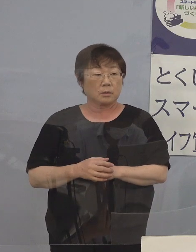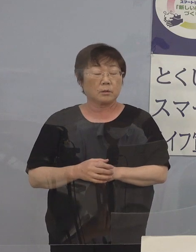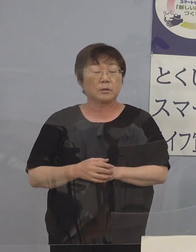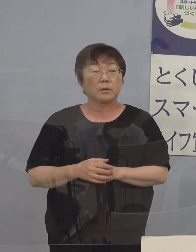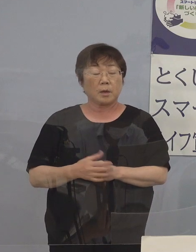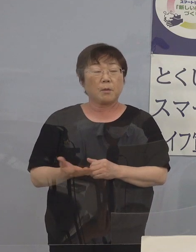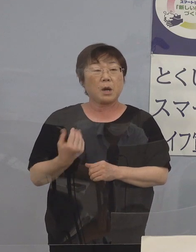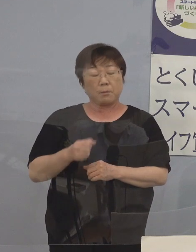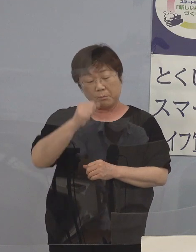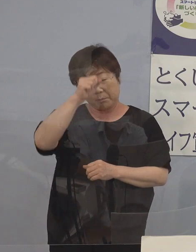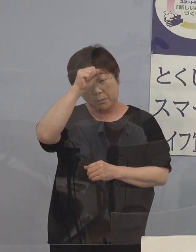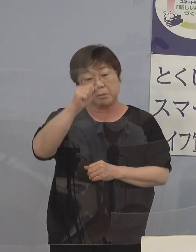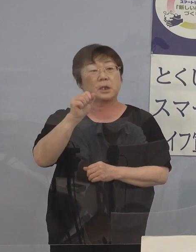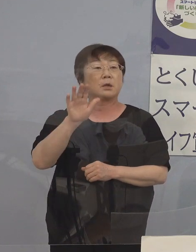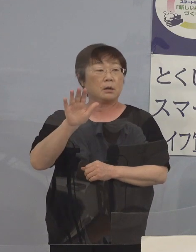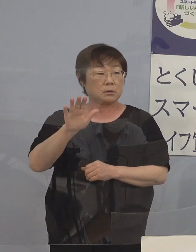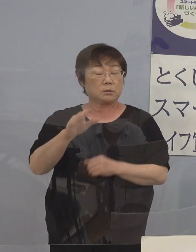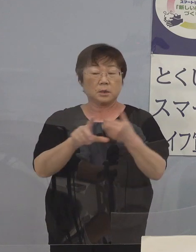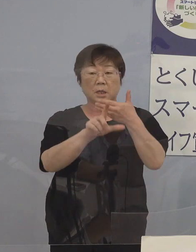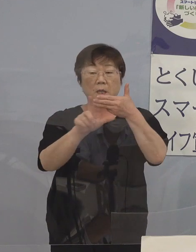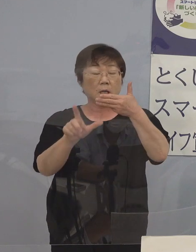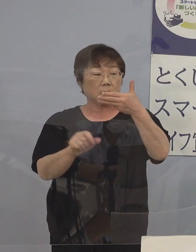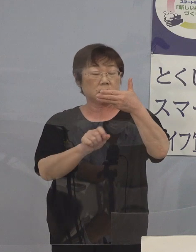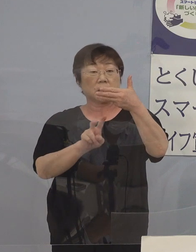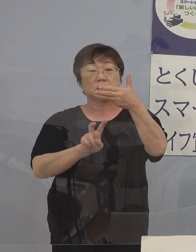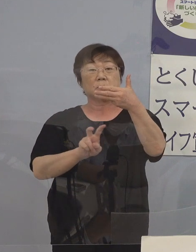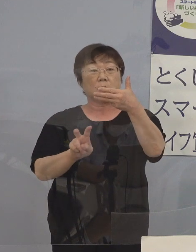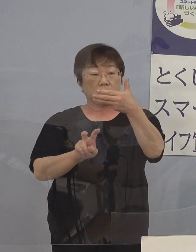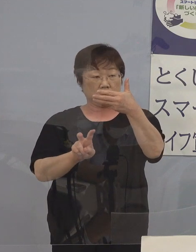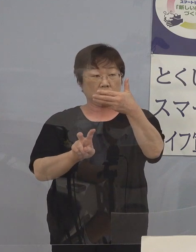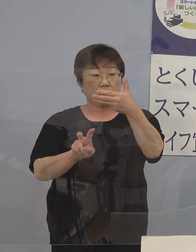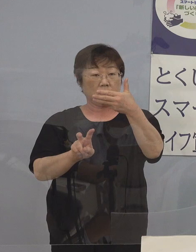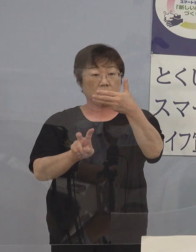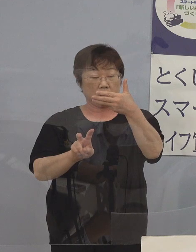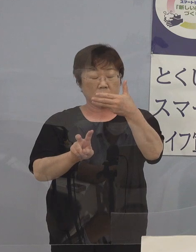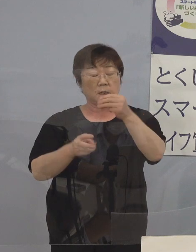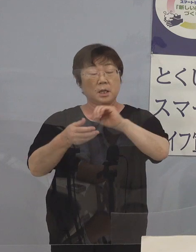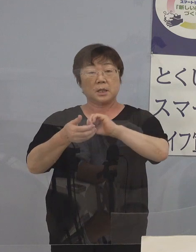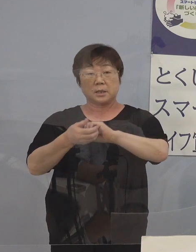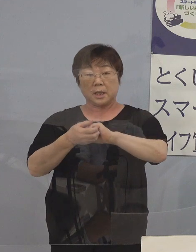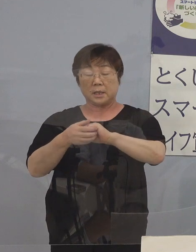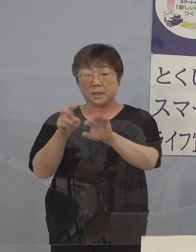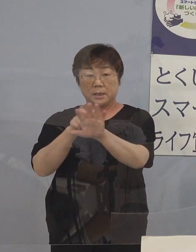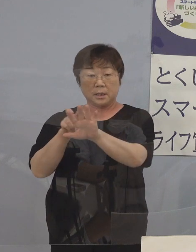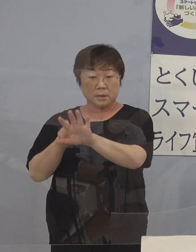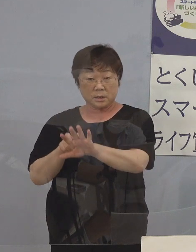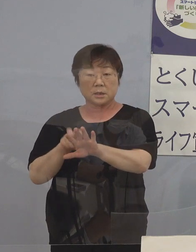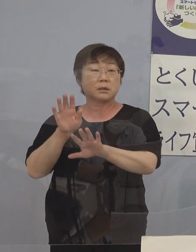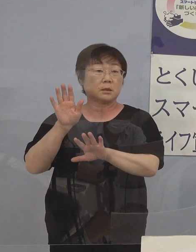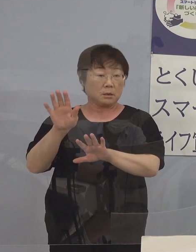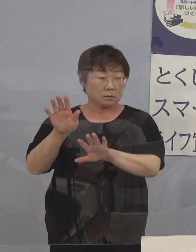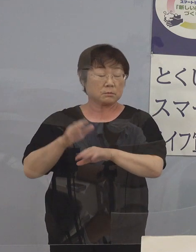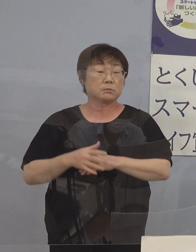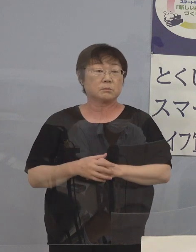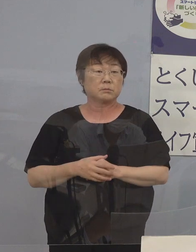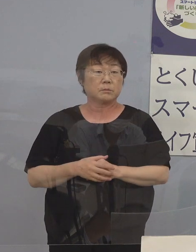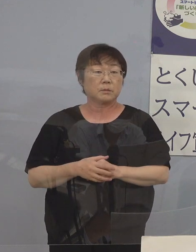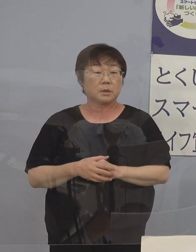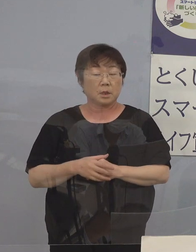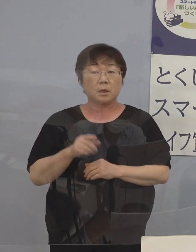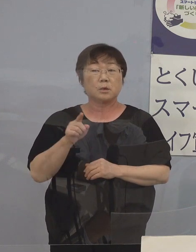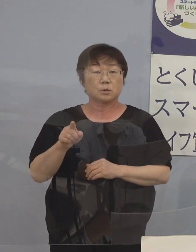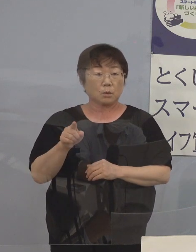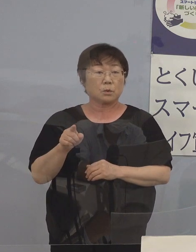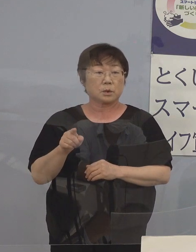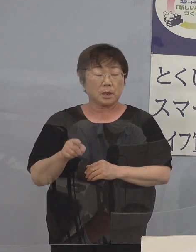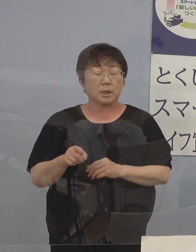既往症がありまして、8月の20日定期検診を受けられる。で